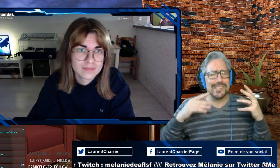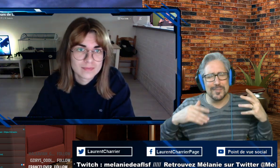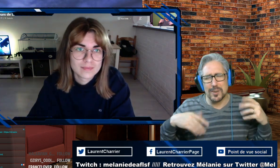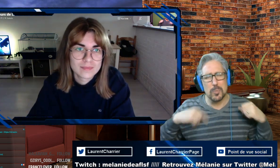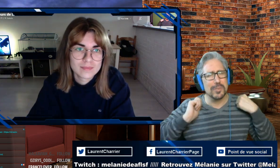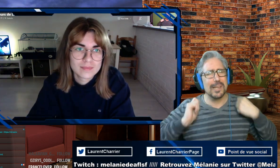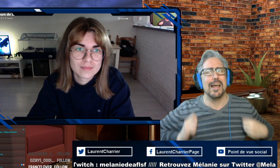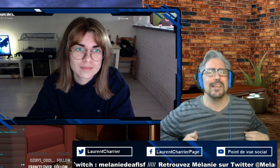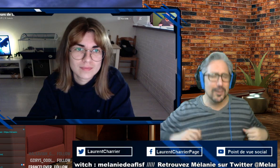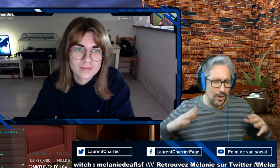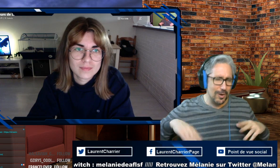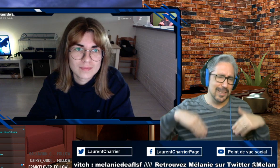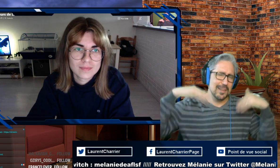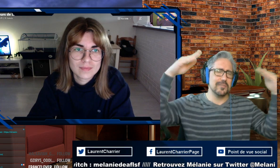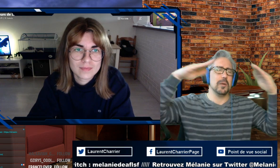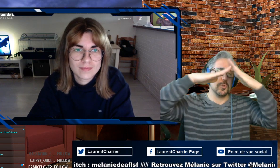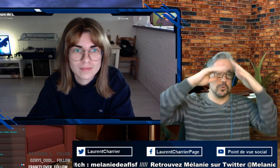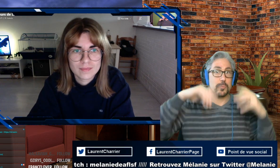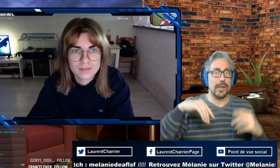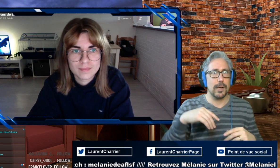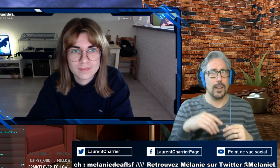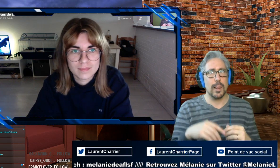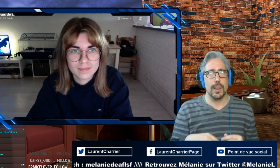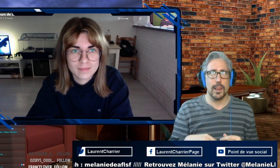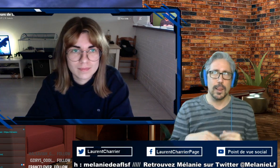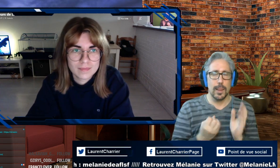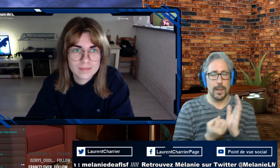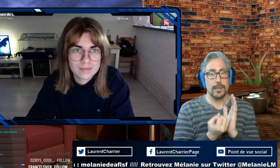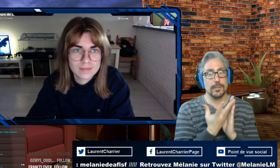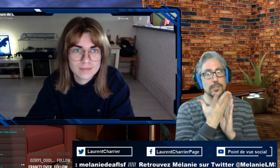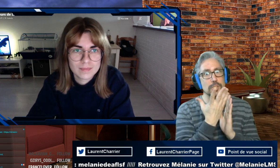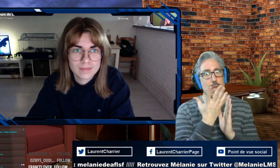Le mieux, c'est vraiment d'aller à l'école, d'aller vraiment dans tout. Mais là,